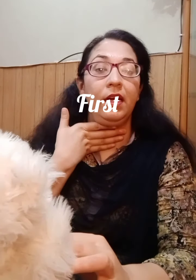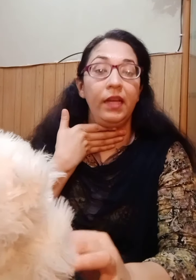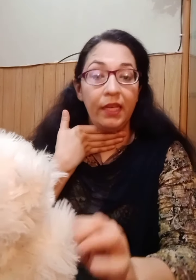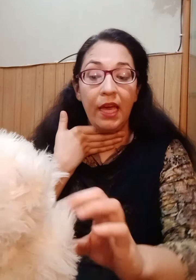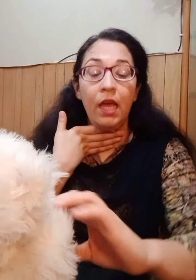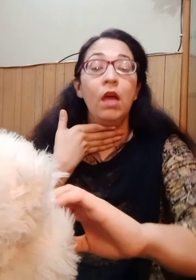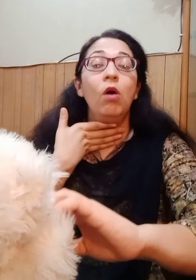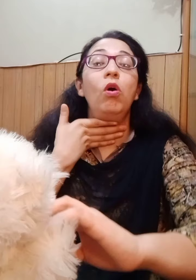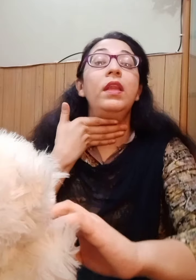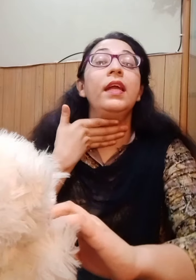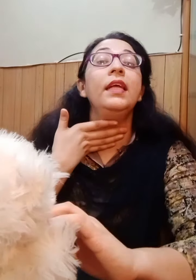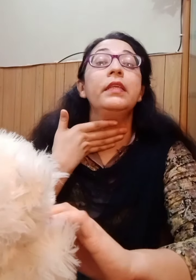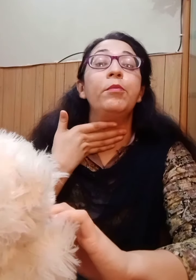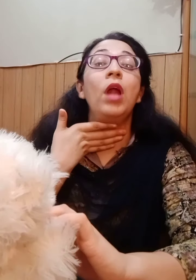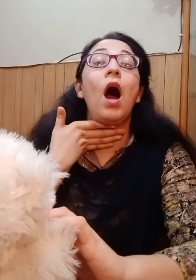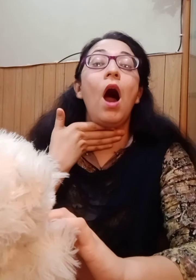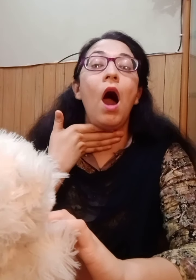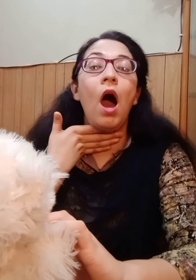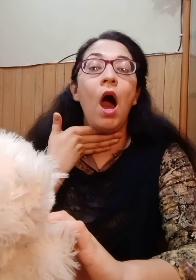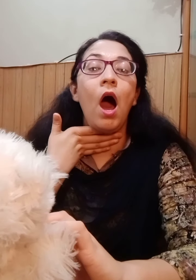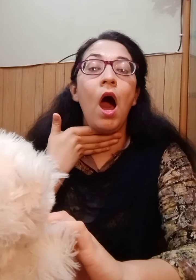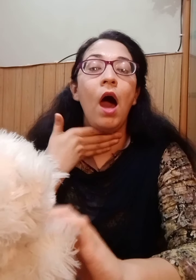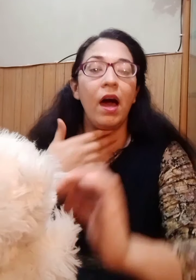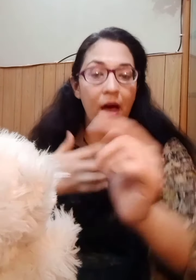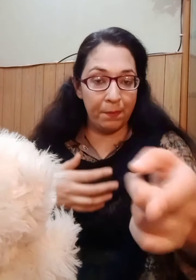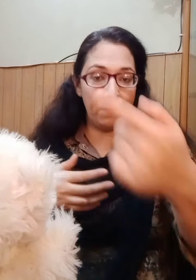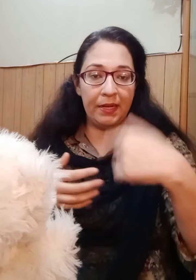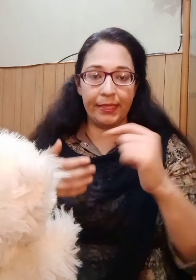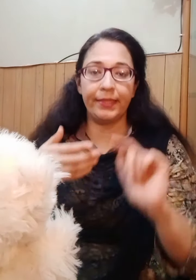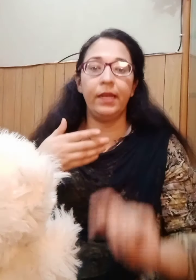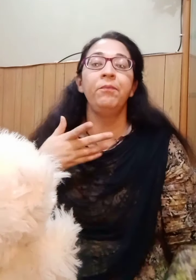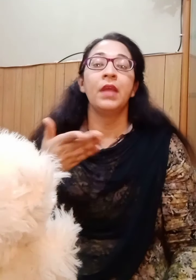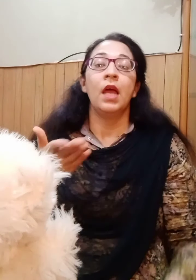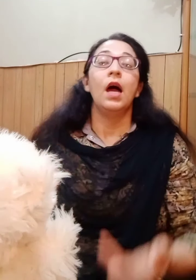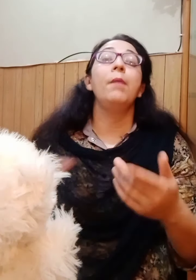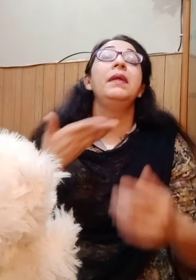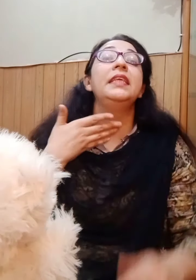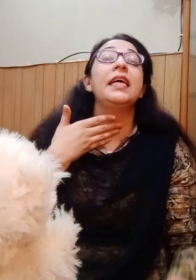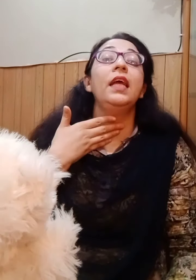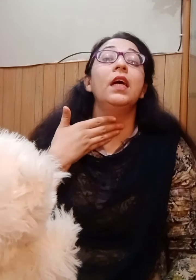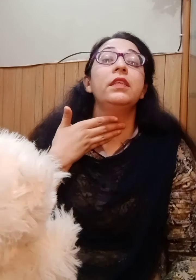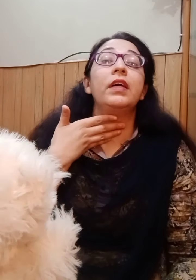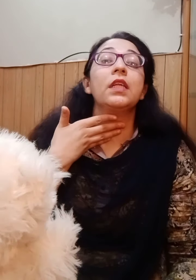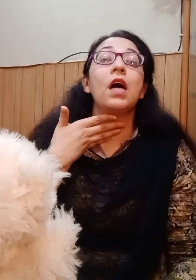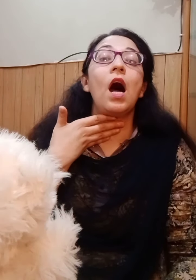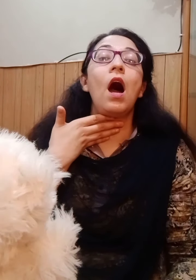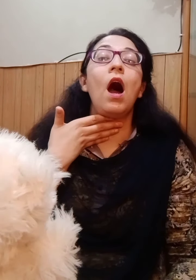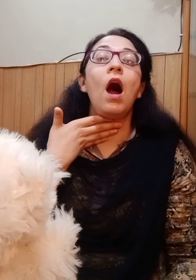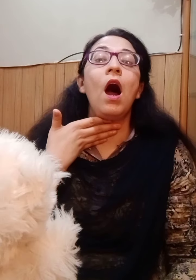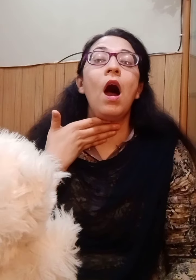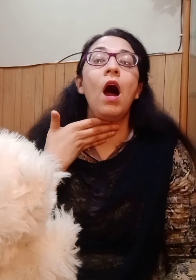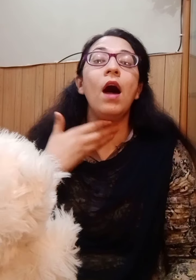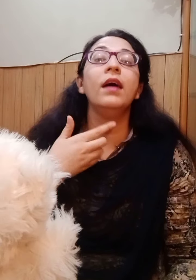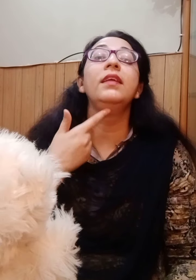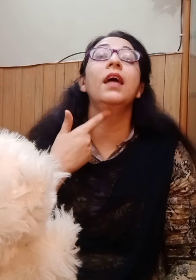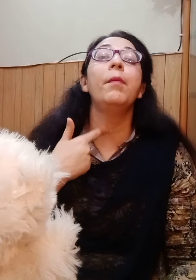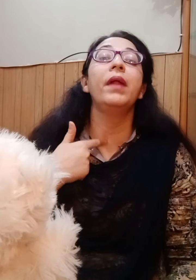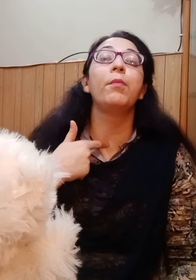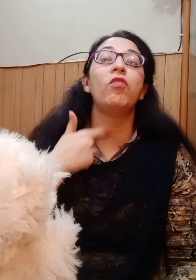रखने ठीक है और सिर्फ मैं इस वक्त आ गया मिल सके अपने चक्र यहां से आप यहां पर